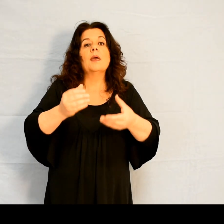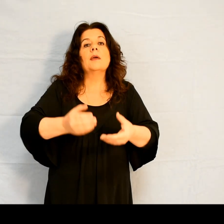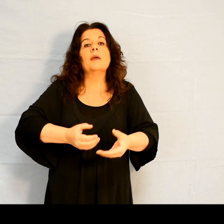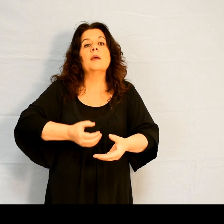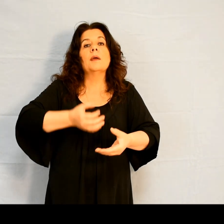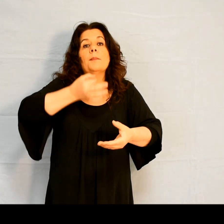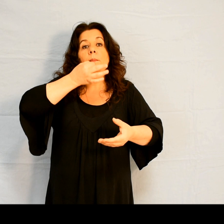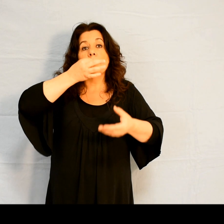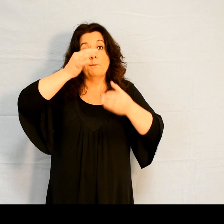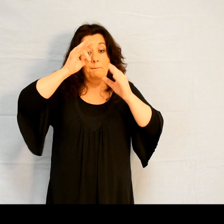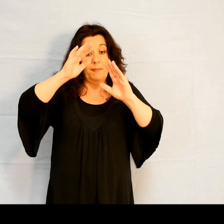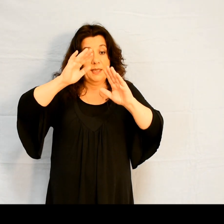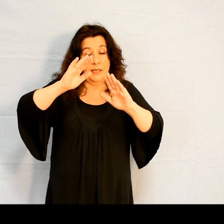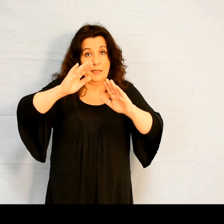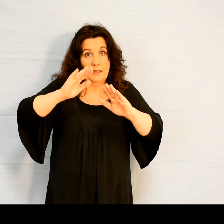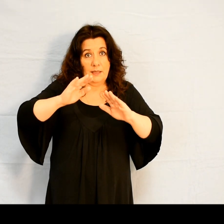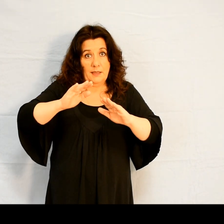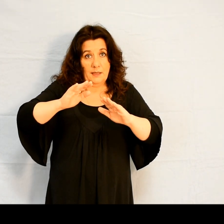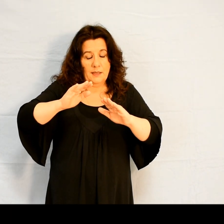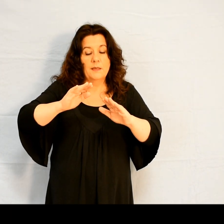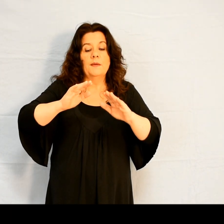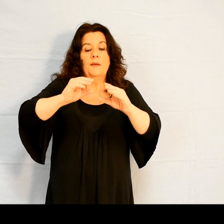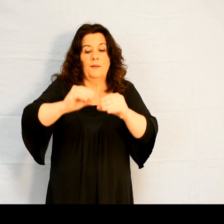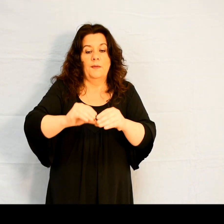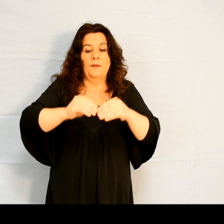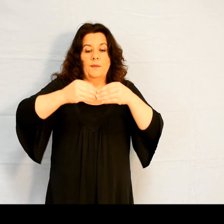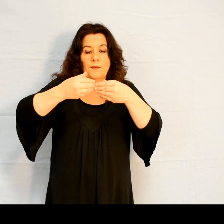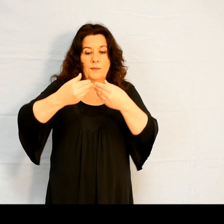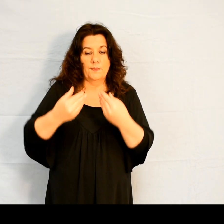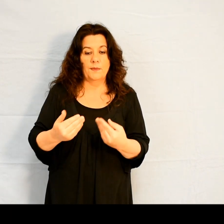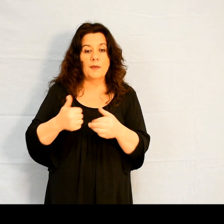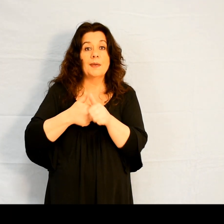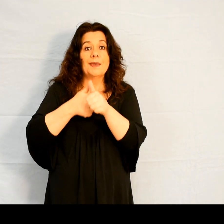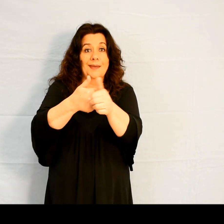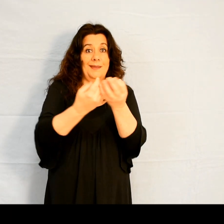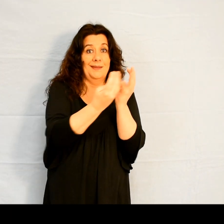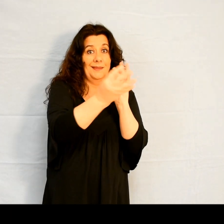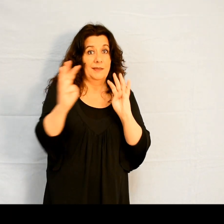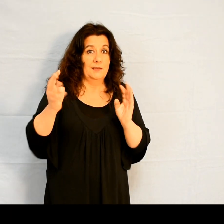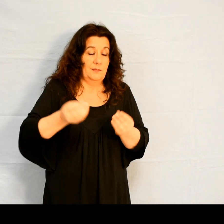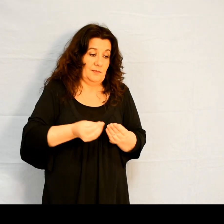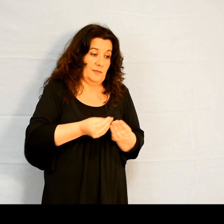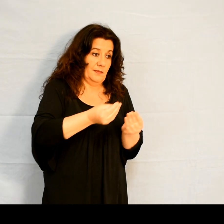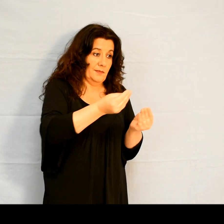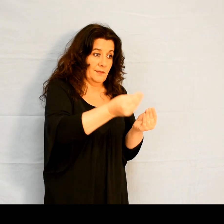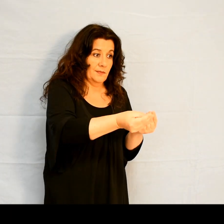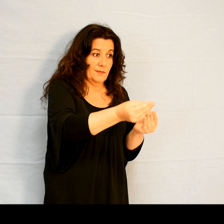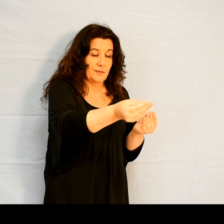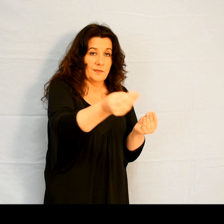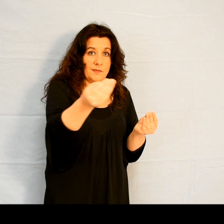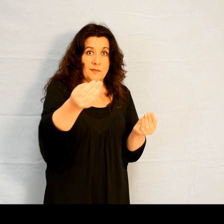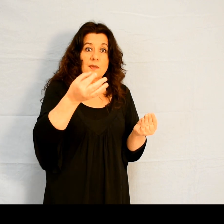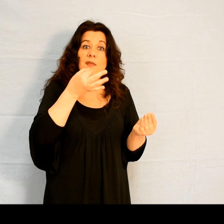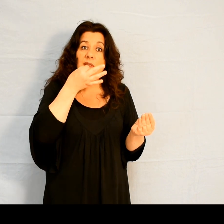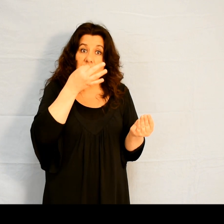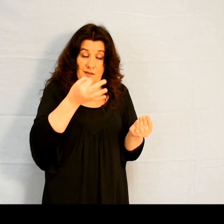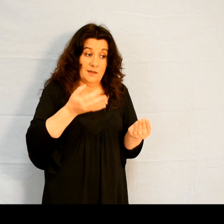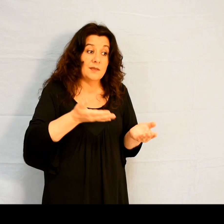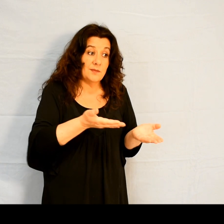le donnant à ses disciples, il dit : « Prenez, mangez,